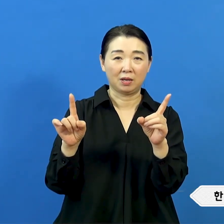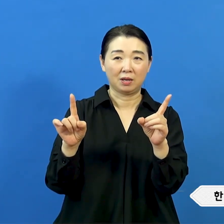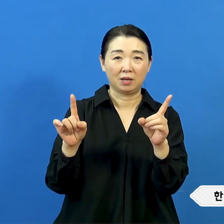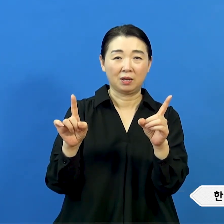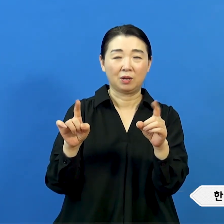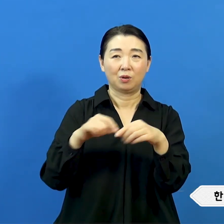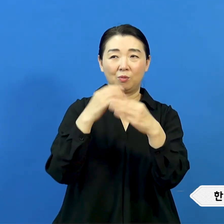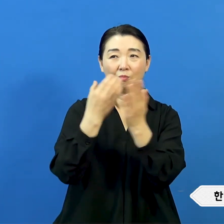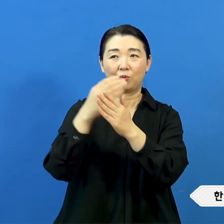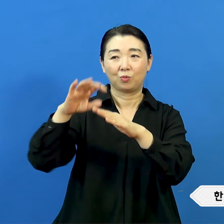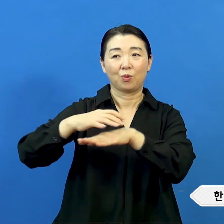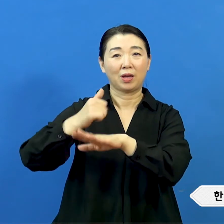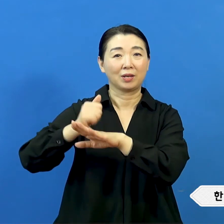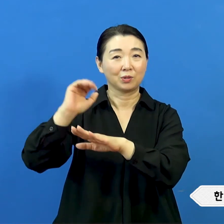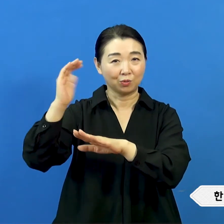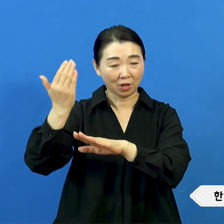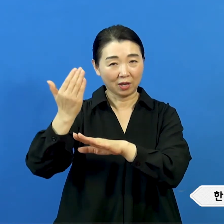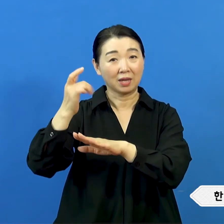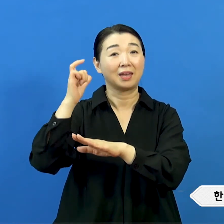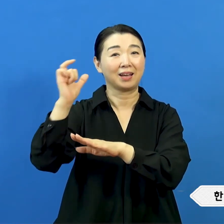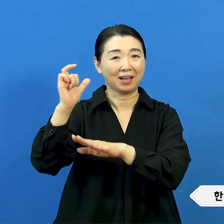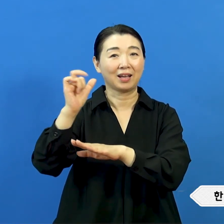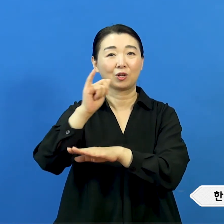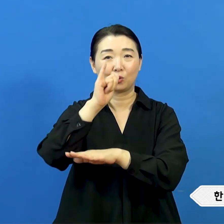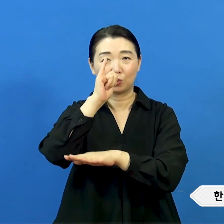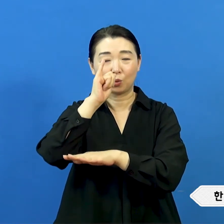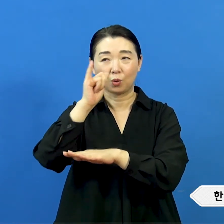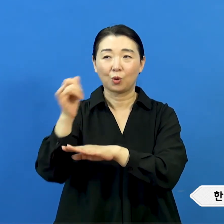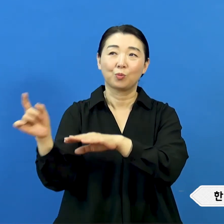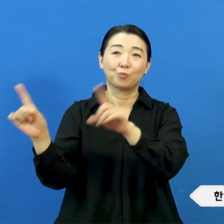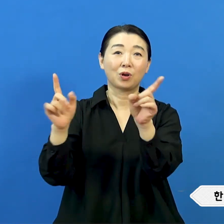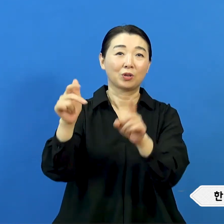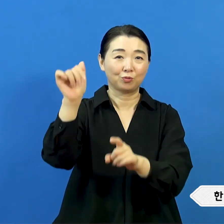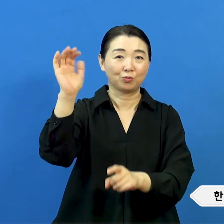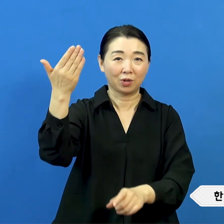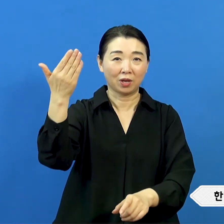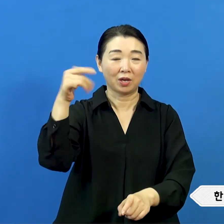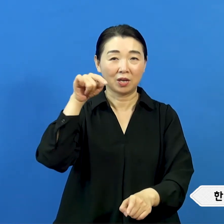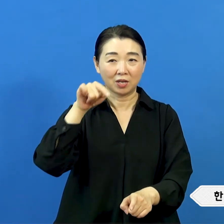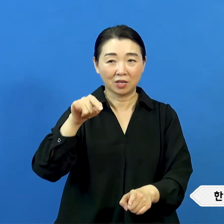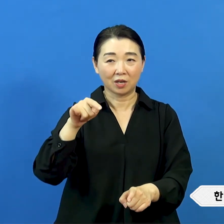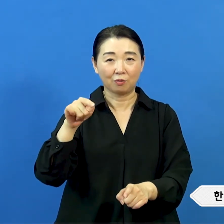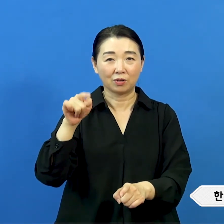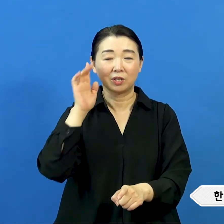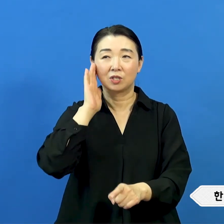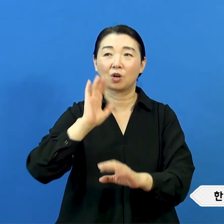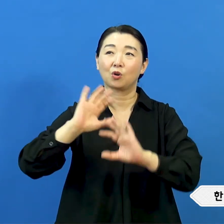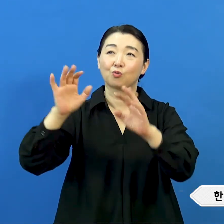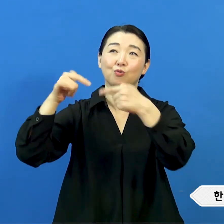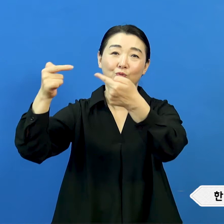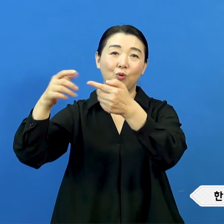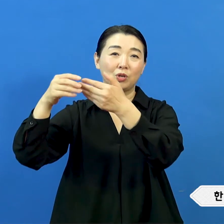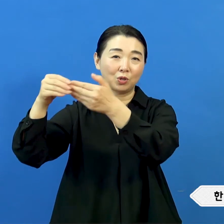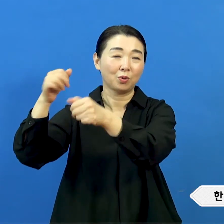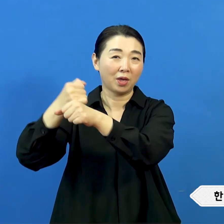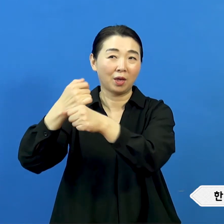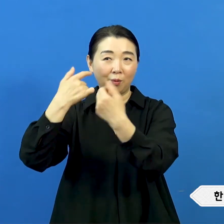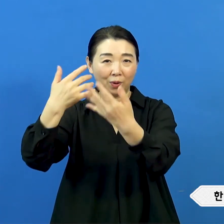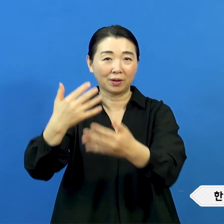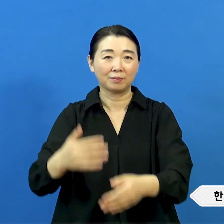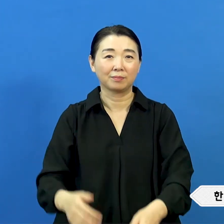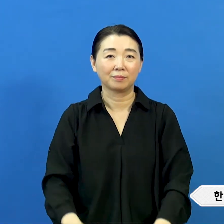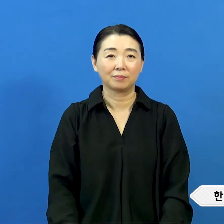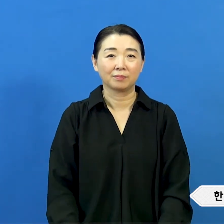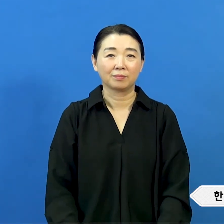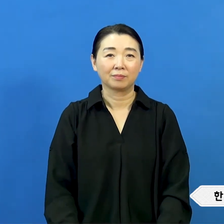만왕의 왕이 되셨습니다. 강력하신 부활의 주가 되셨는데 우리를 천국으로 인도하시는 그것은 더 분명한 일이